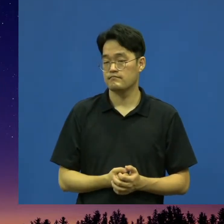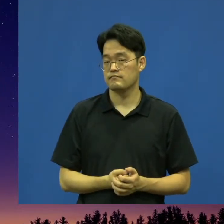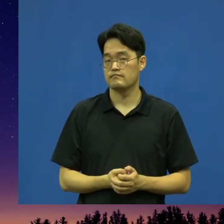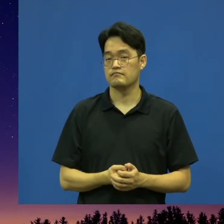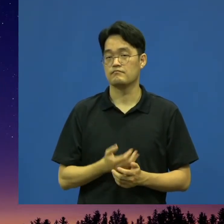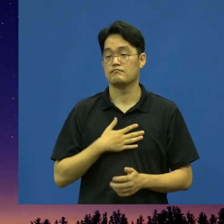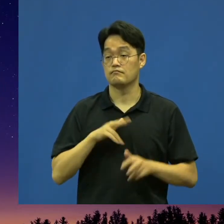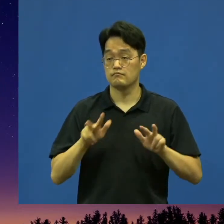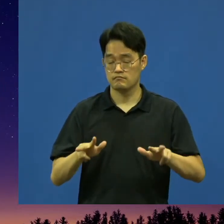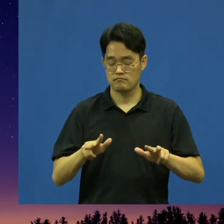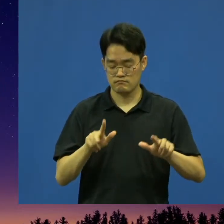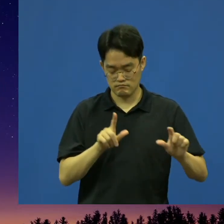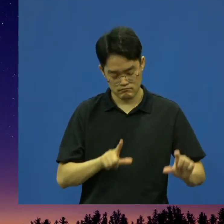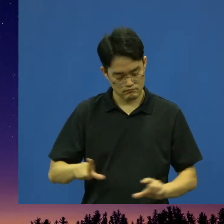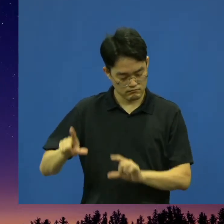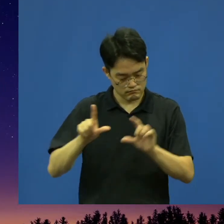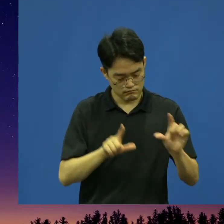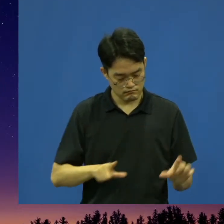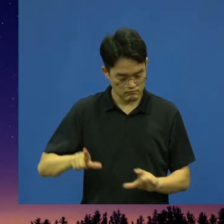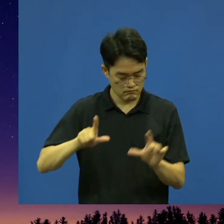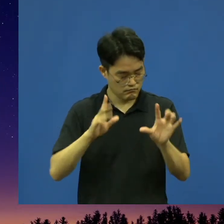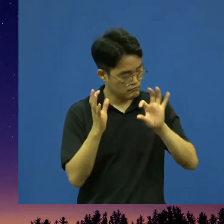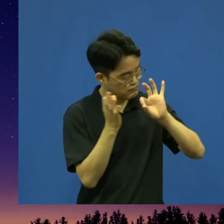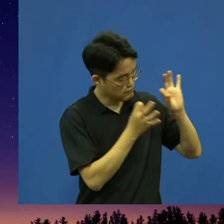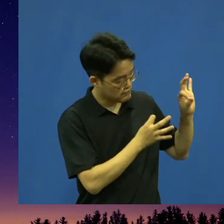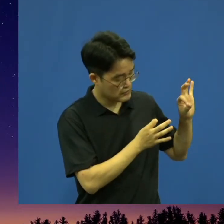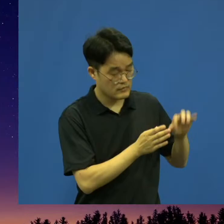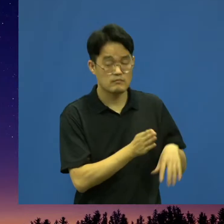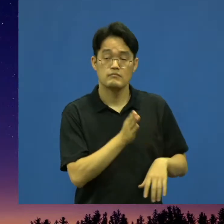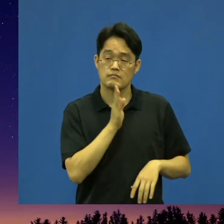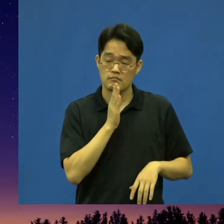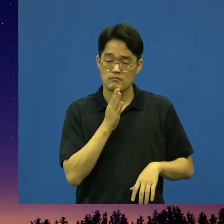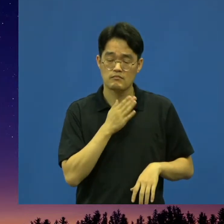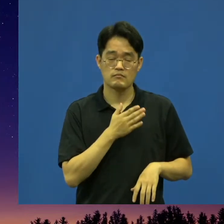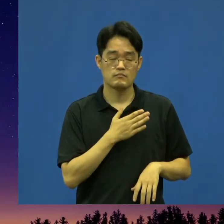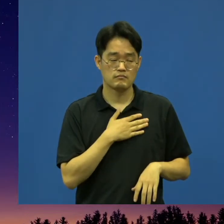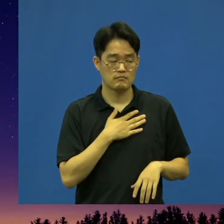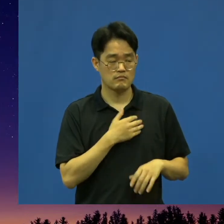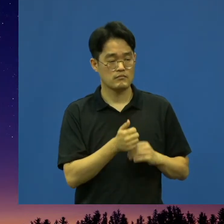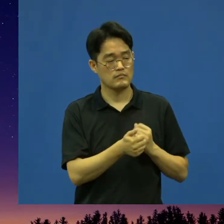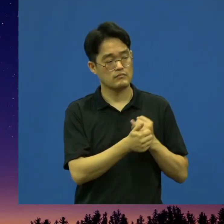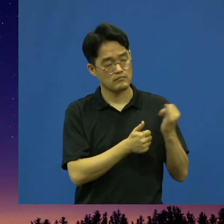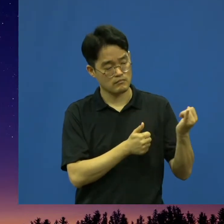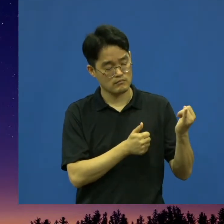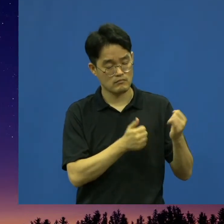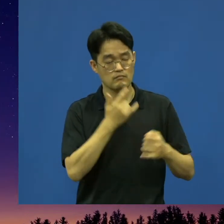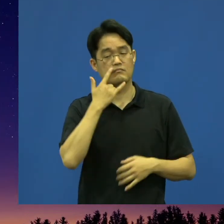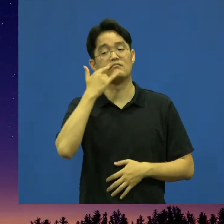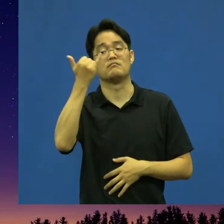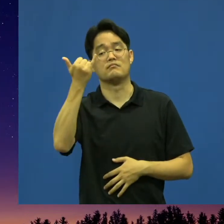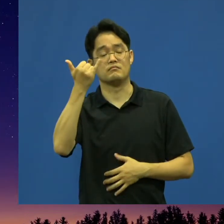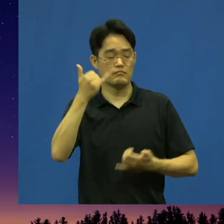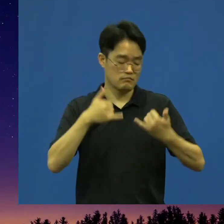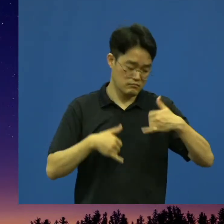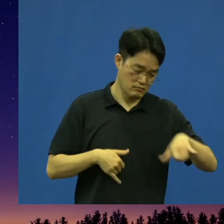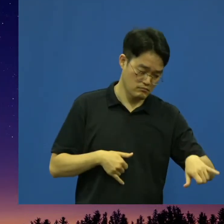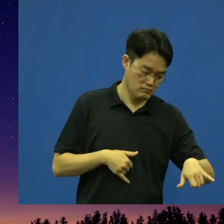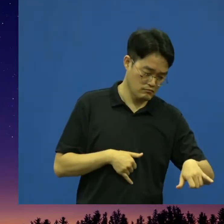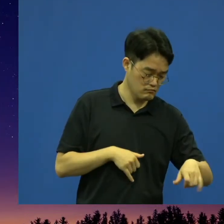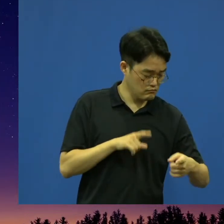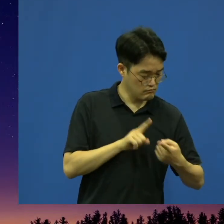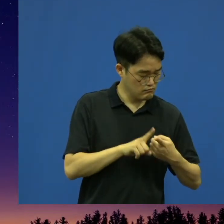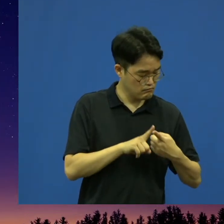이만큼 살고 보니까 정말 그렇더라고요. 부모가 되어도 자식을 모를 수가